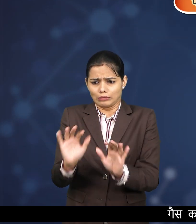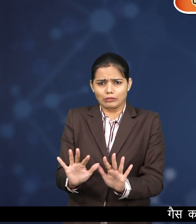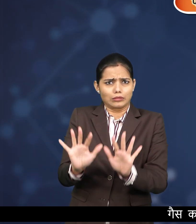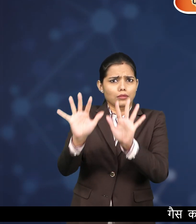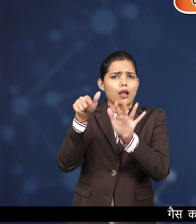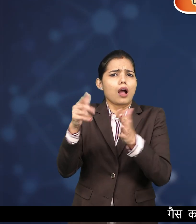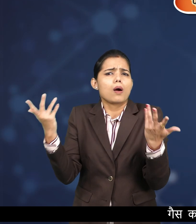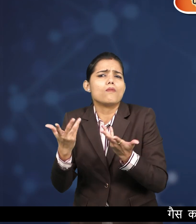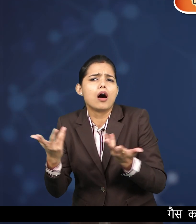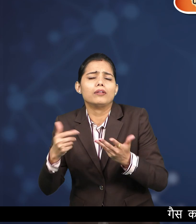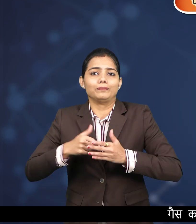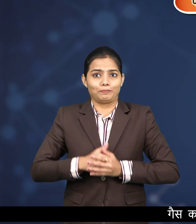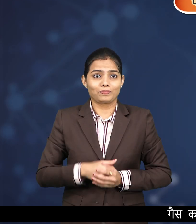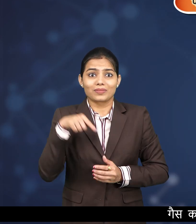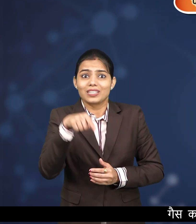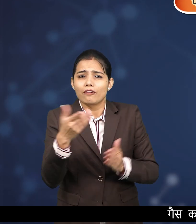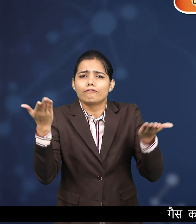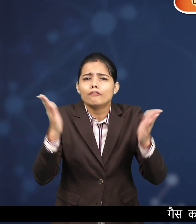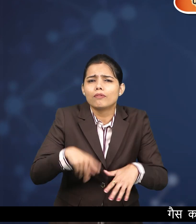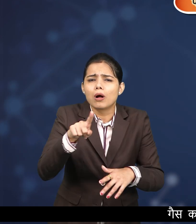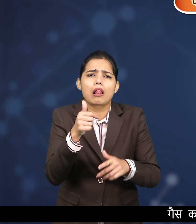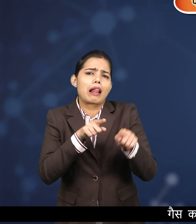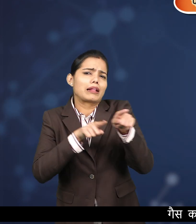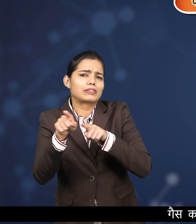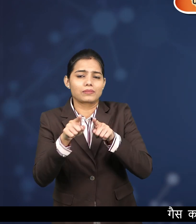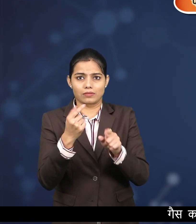गैस कण बहुत दूर दूर होते हैं।